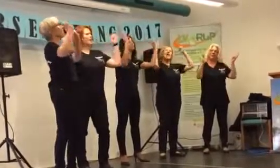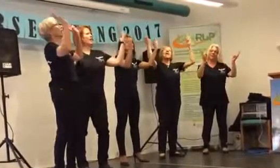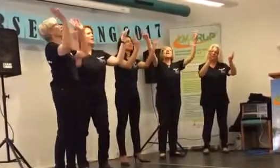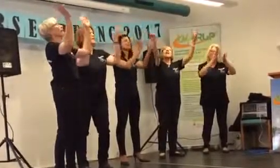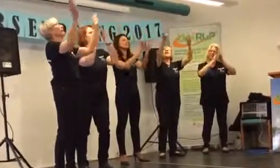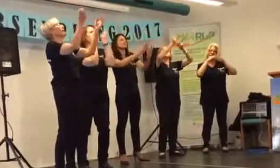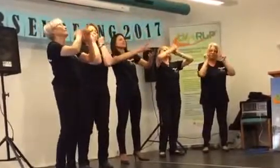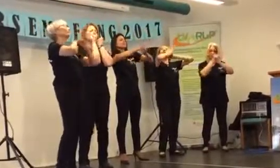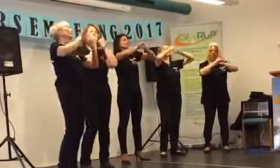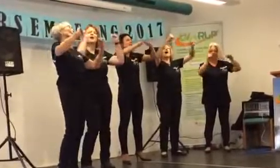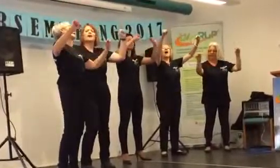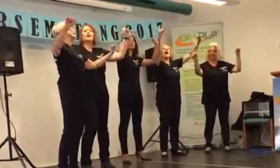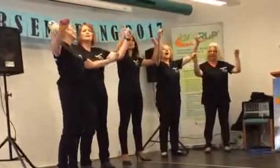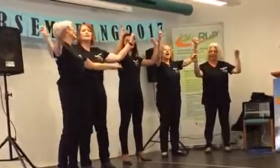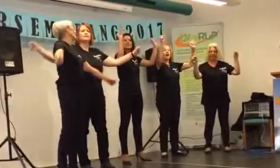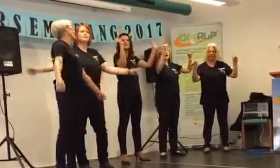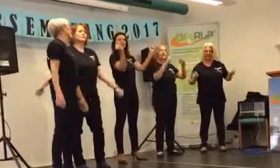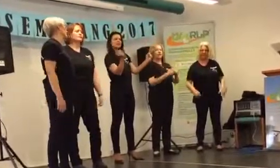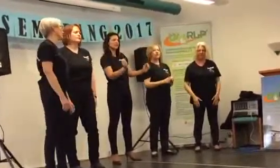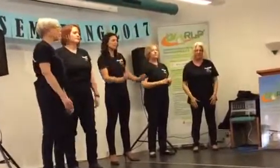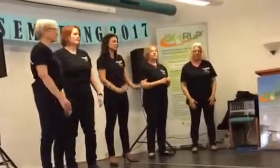und Freiheit auf der